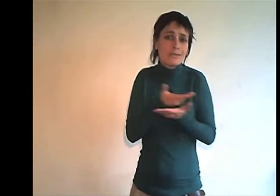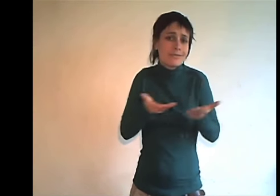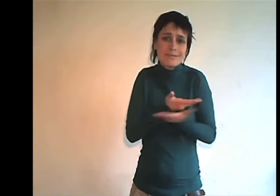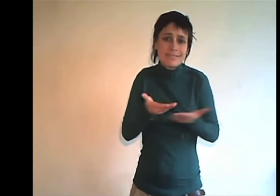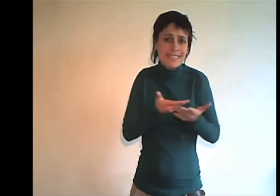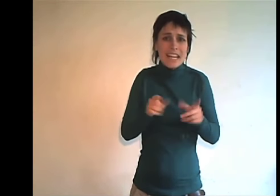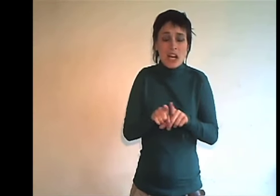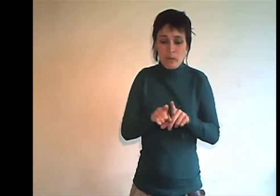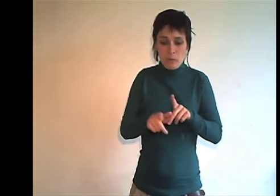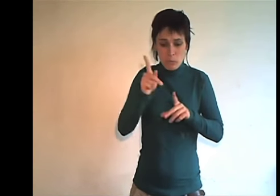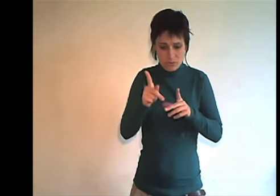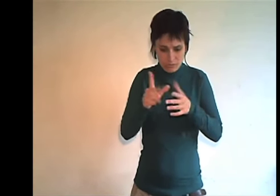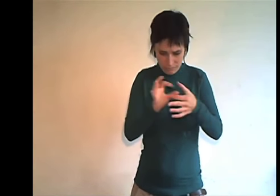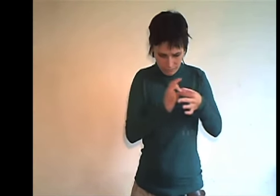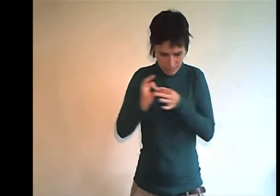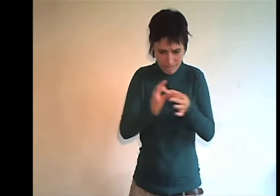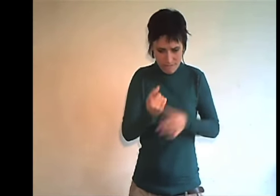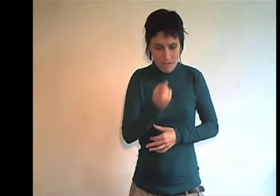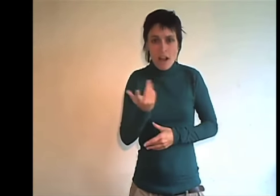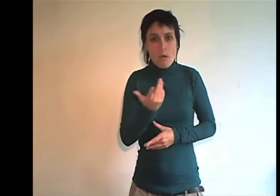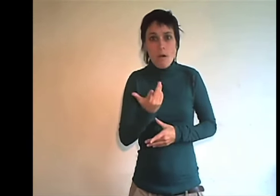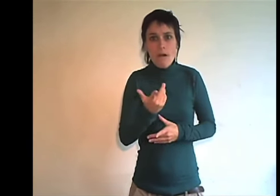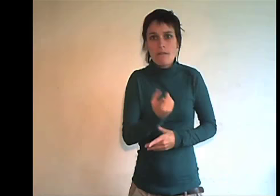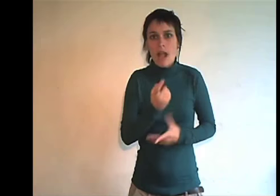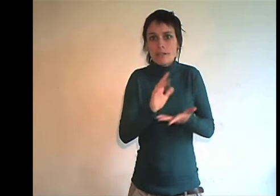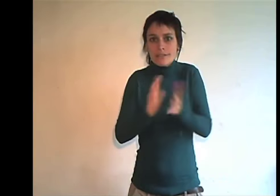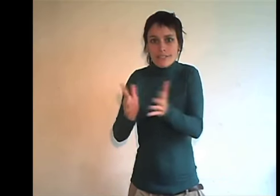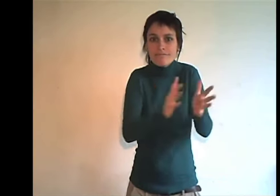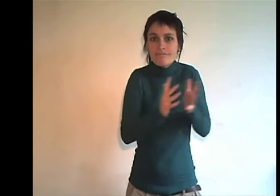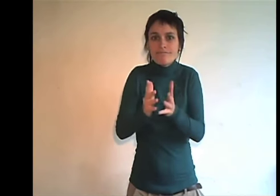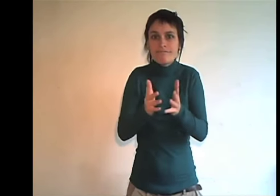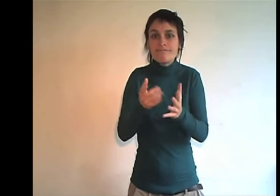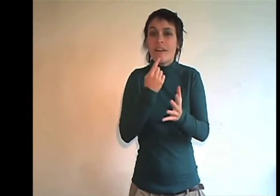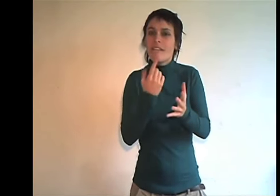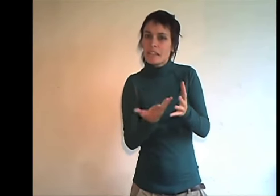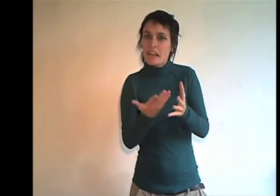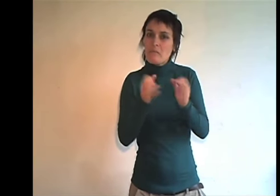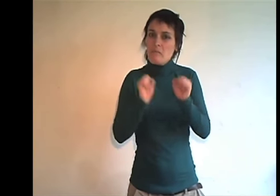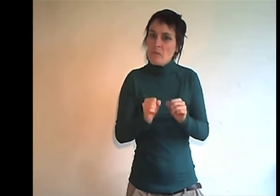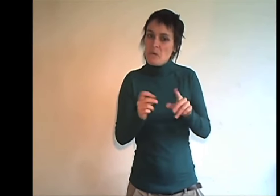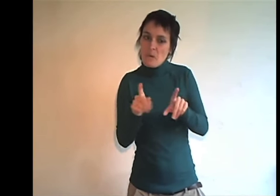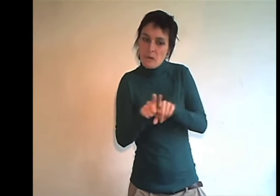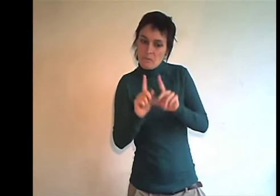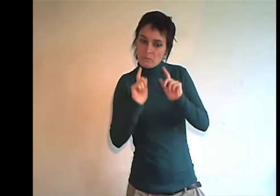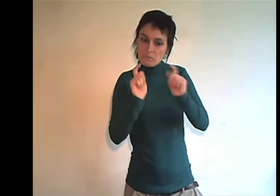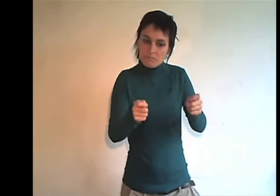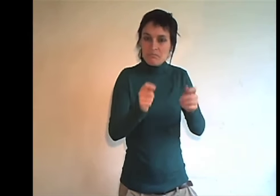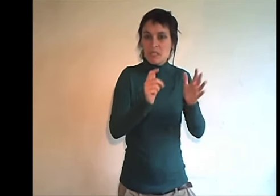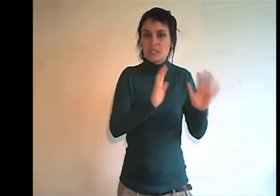si c'était le signe, le fait de signer qui faisait la différence et qui faisait le lien dans la communauté sourde. Est-ce que vous avez l'impression que ça serait suffisant de